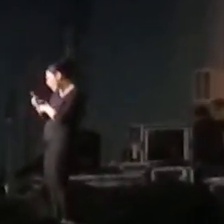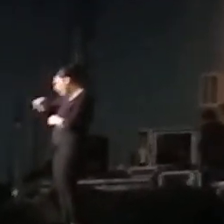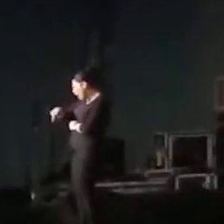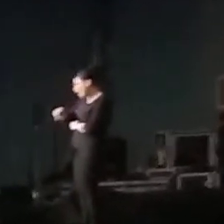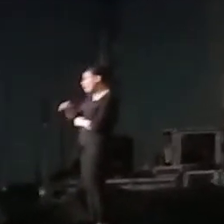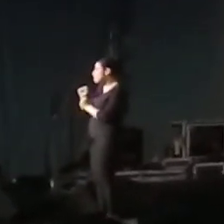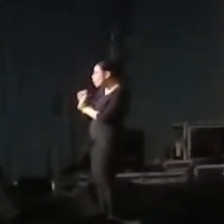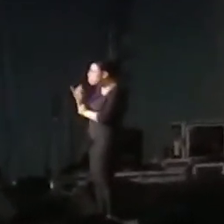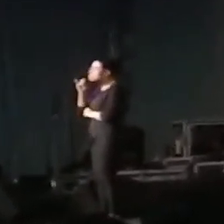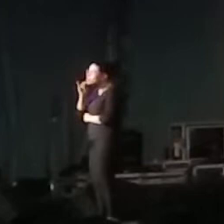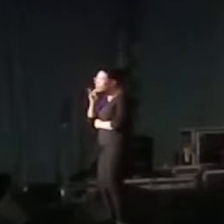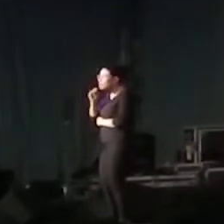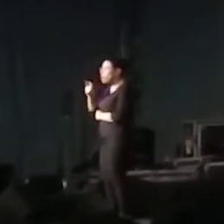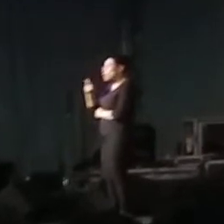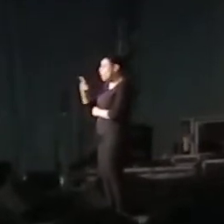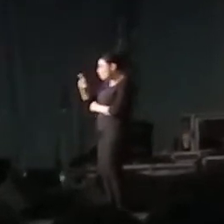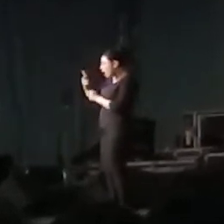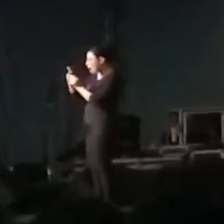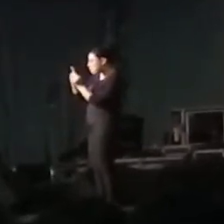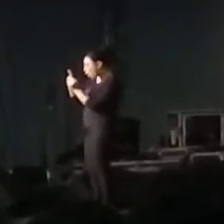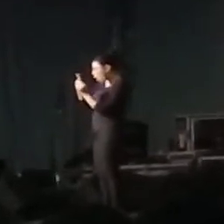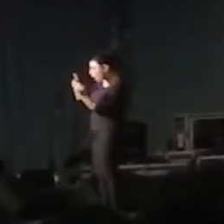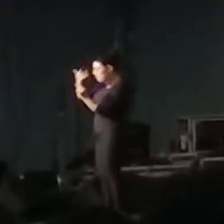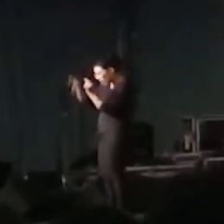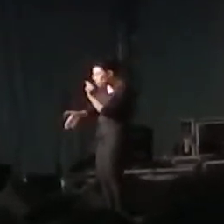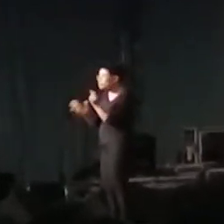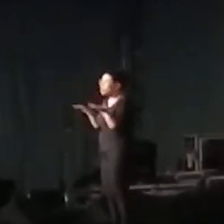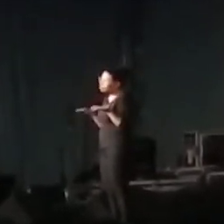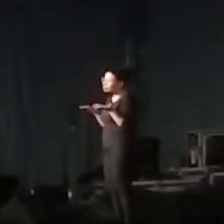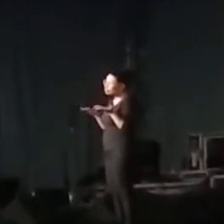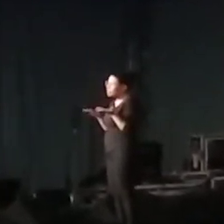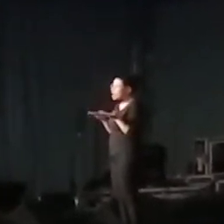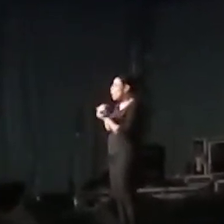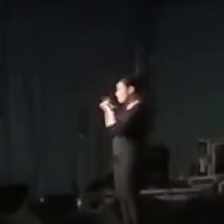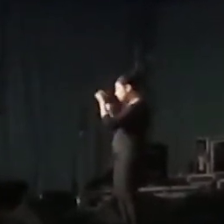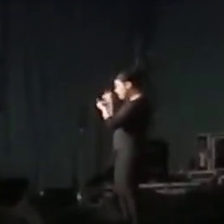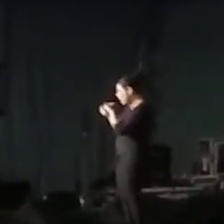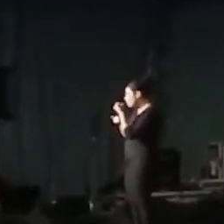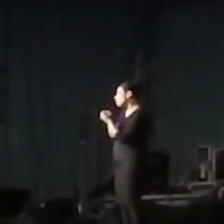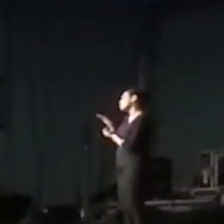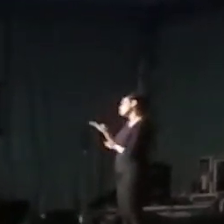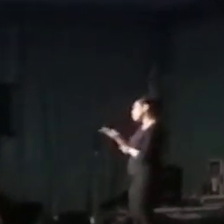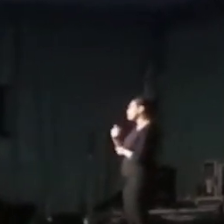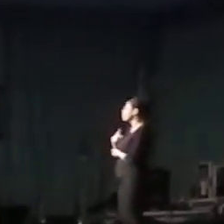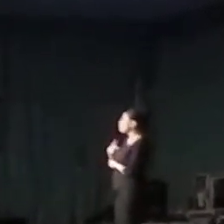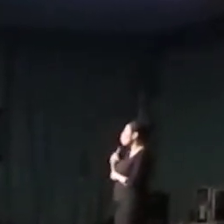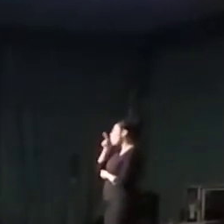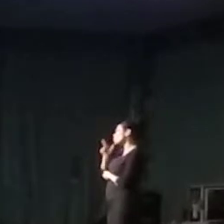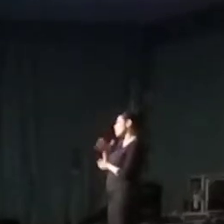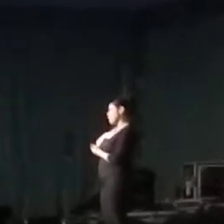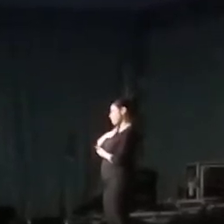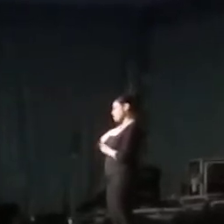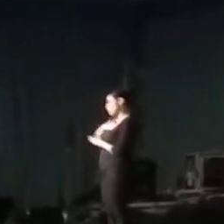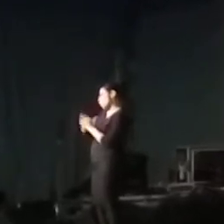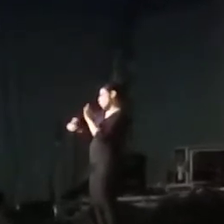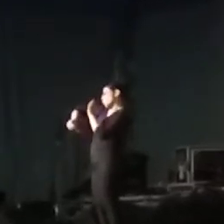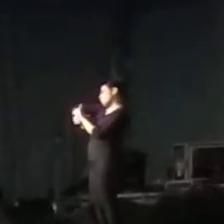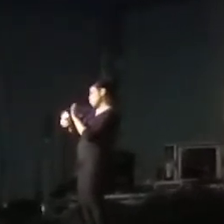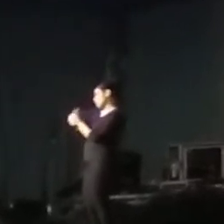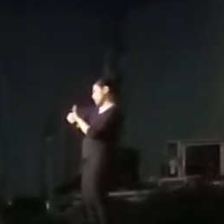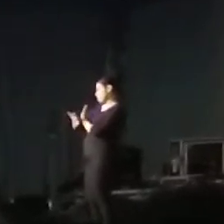bala perdida? Então, eu brincava. Pô, vocês não vão me arrumar um crime mais luxo, assim? Num bairro nobre,